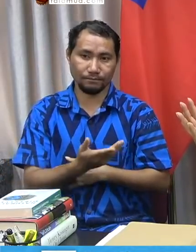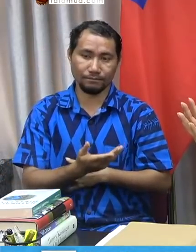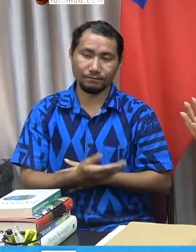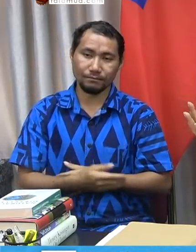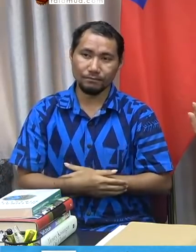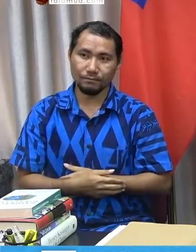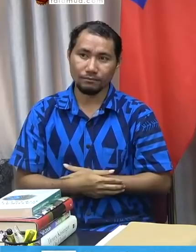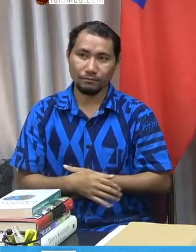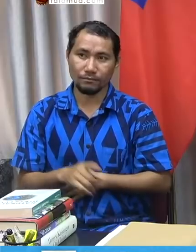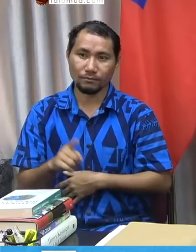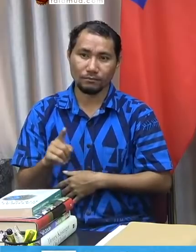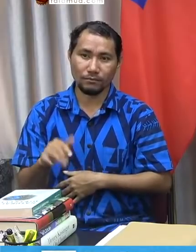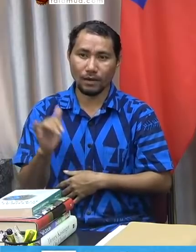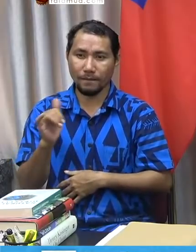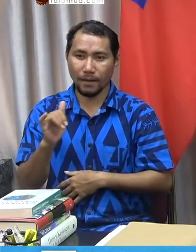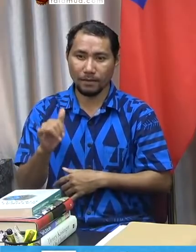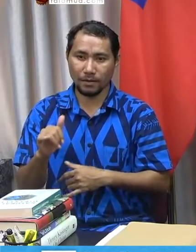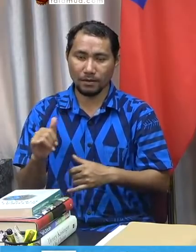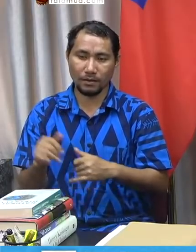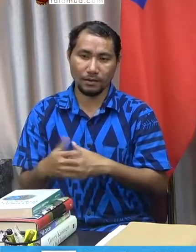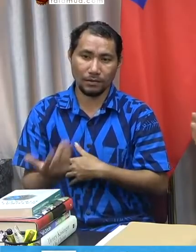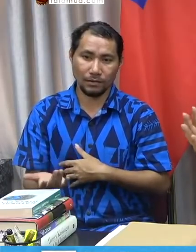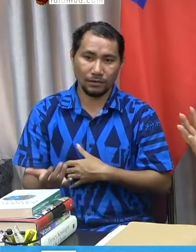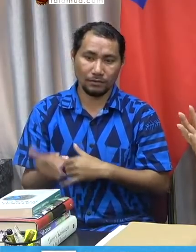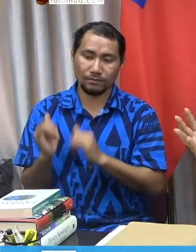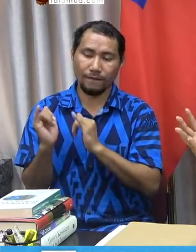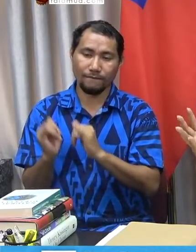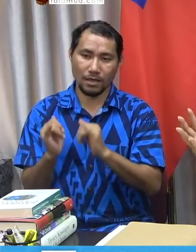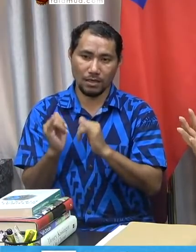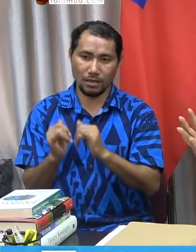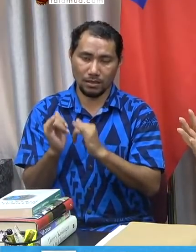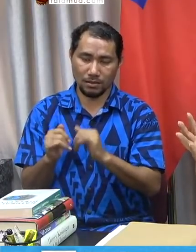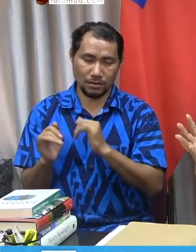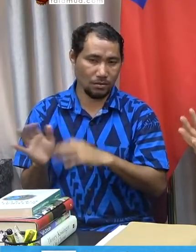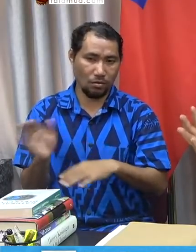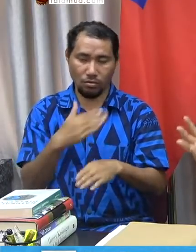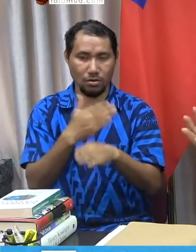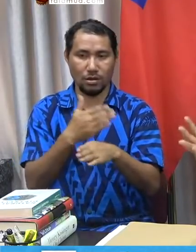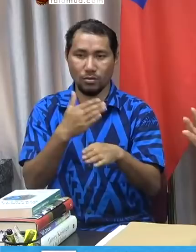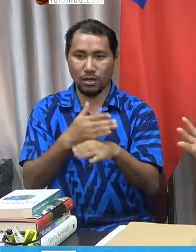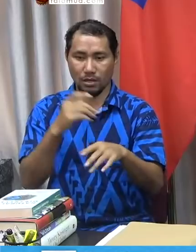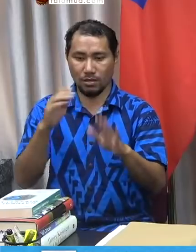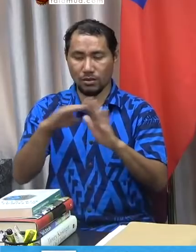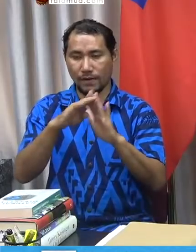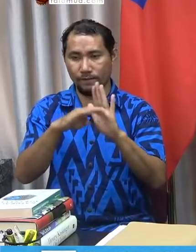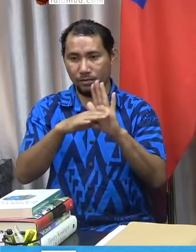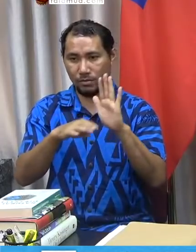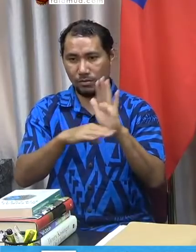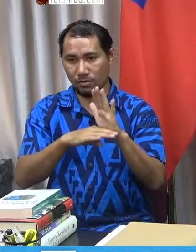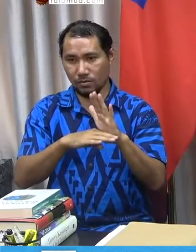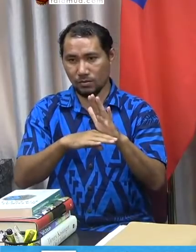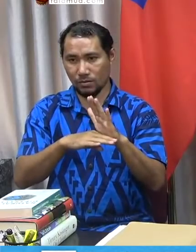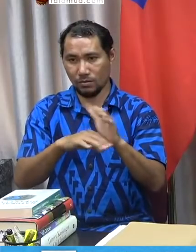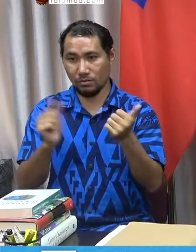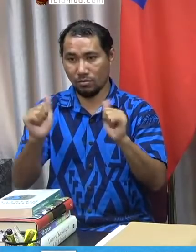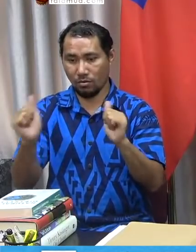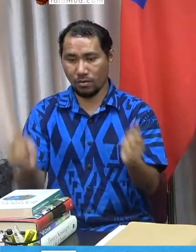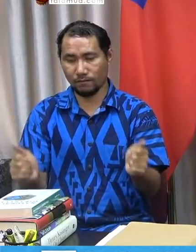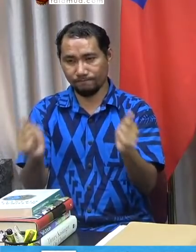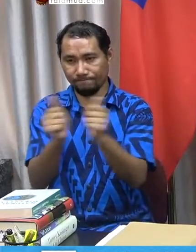mai e ono a fiai le tūlanga au ki tele o tūla fono ia na